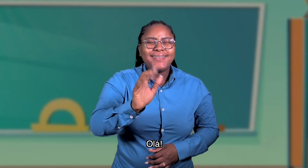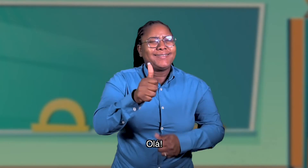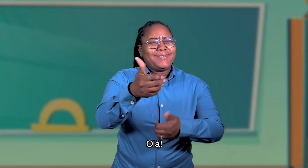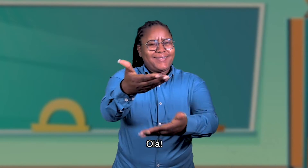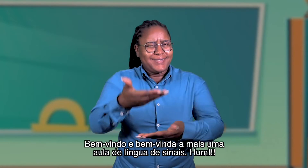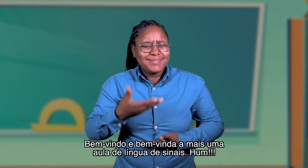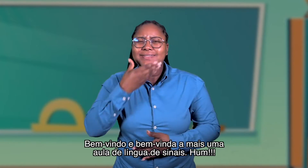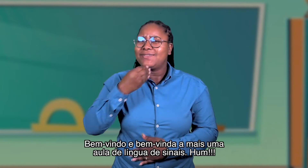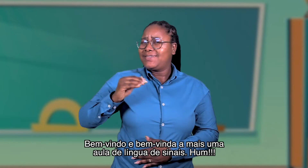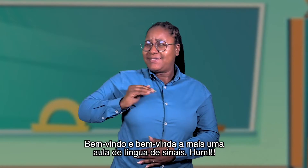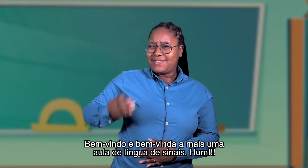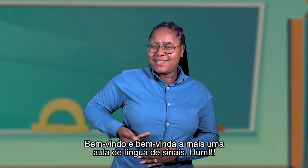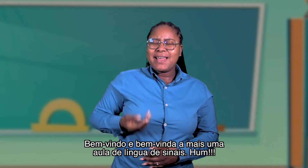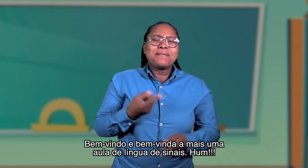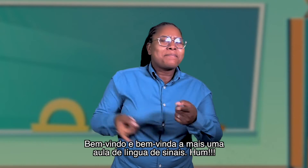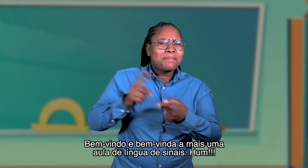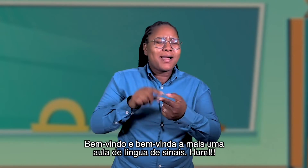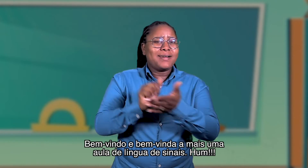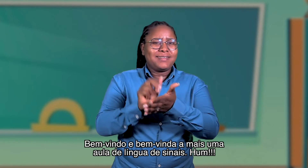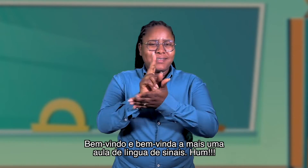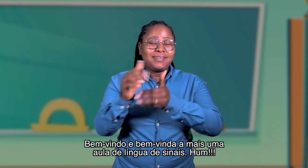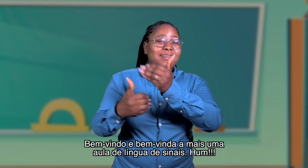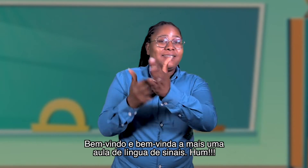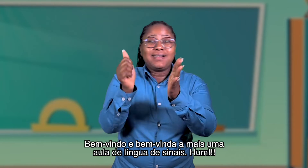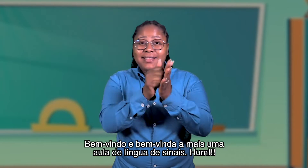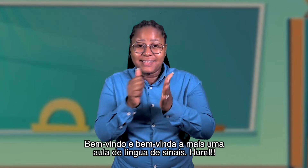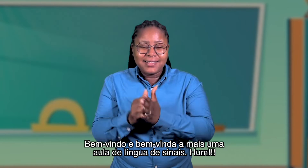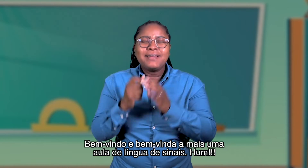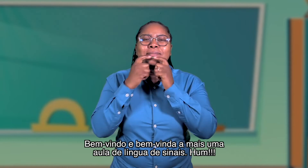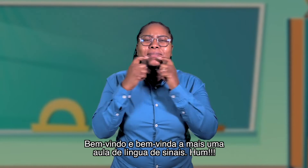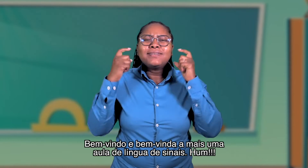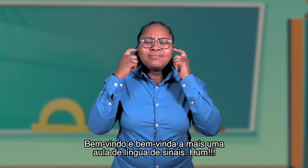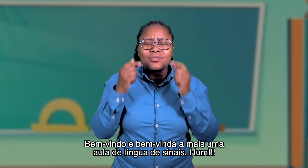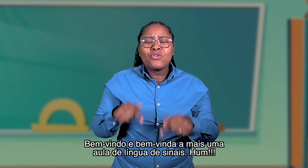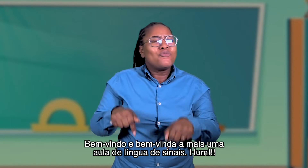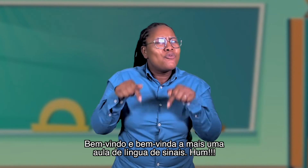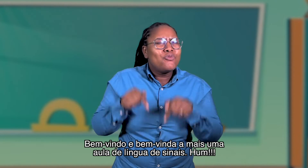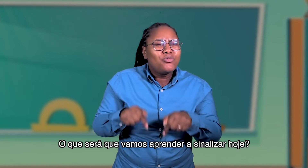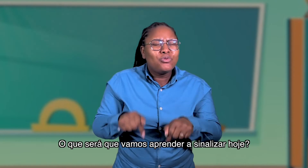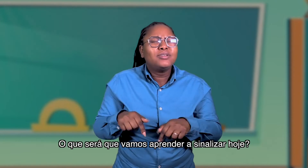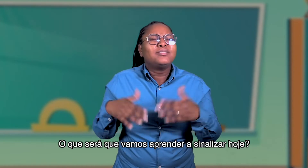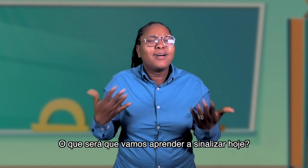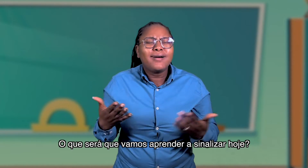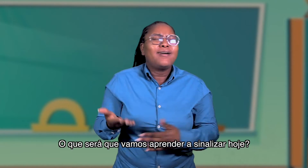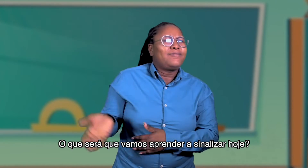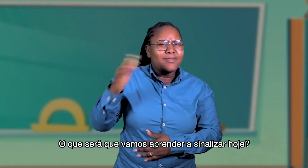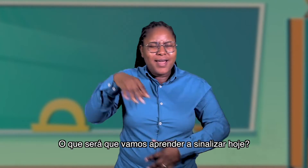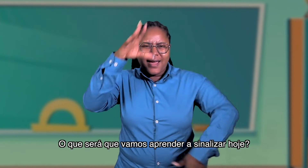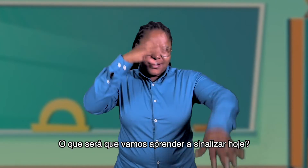Olá, bem-vindo e bem-vinda a mais uma aula de língua de sinais. O que será que vamos aprender